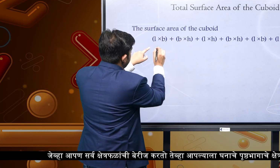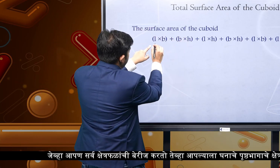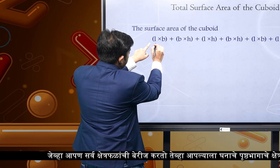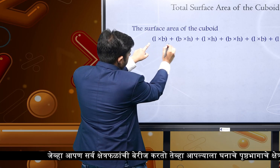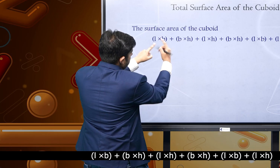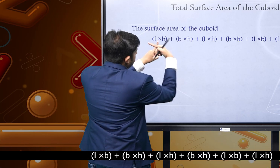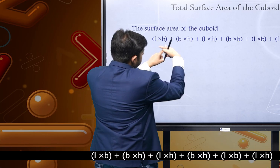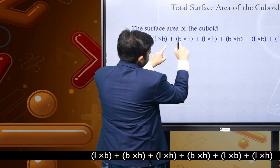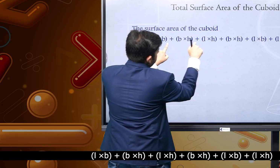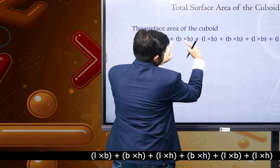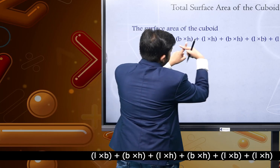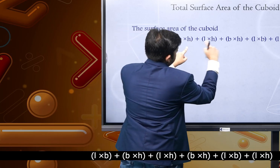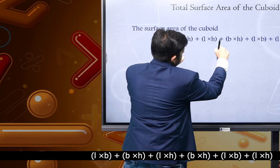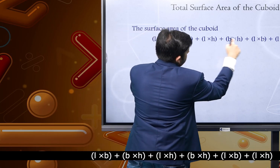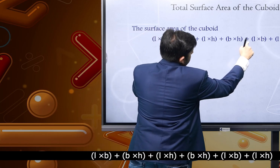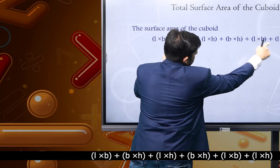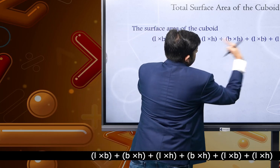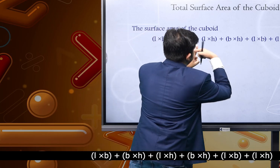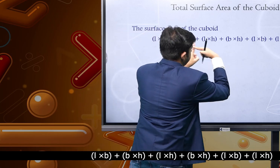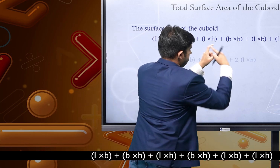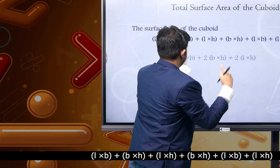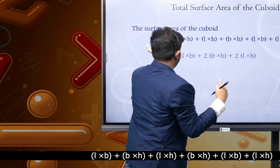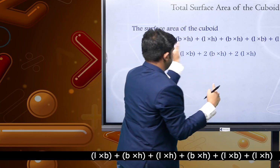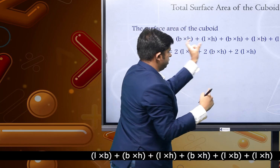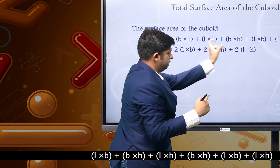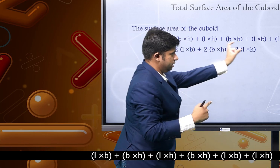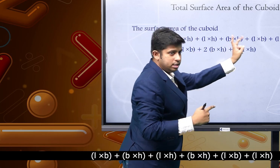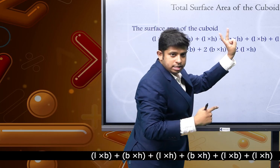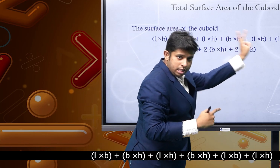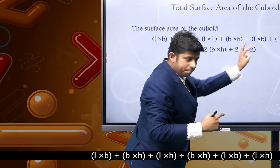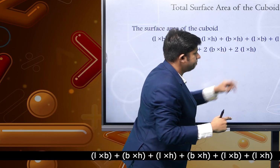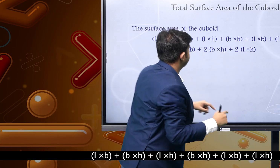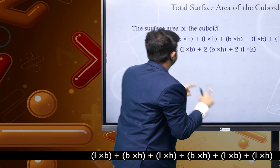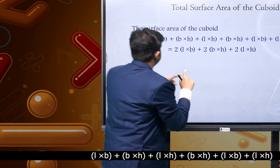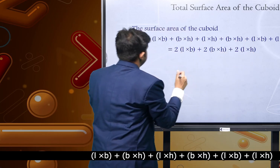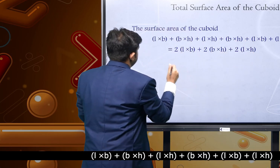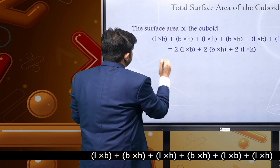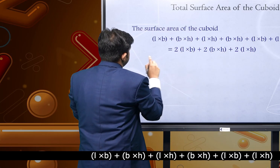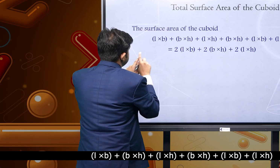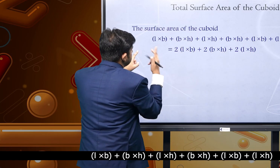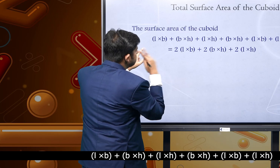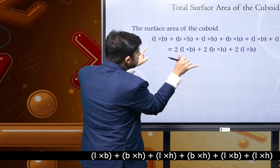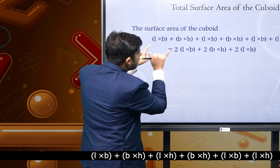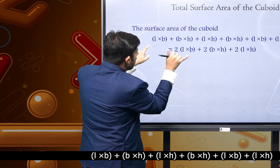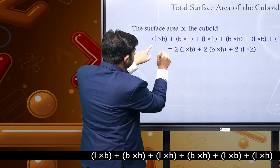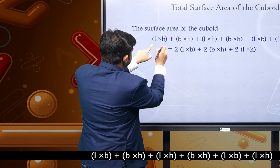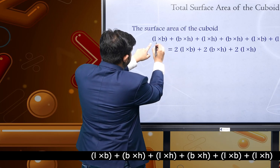मिळते. L गुणिले B एका कंसामध्ये अधिक B गुणिले H एका कंसामध्ये अधिक L गुणिले H